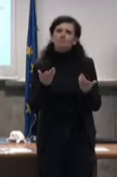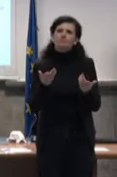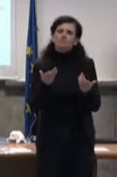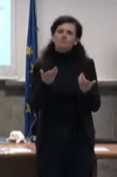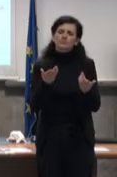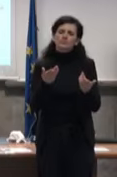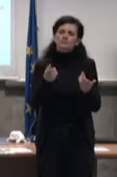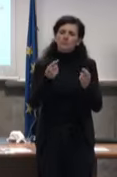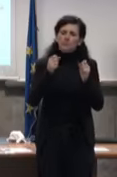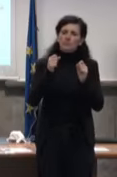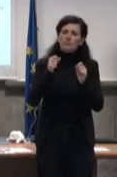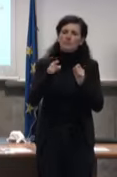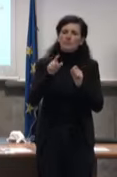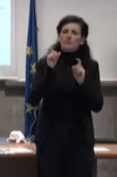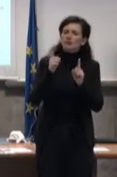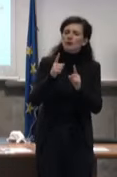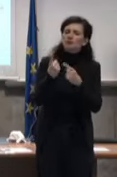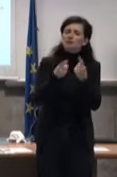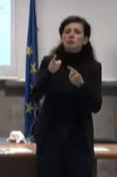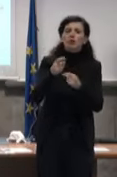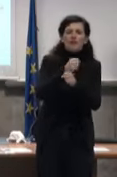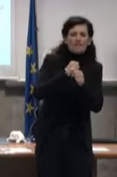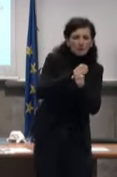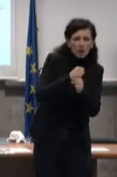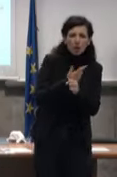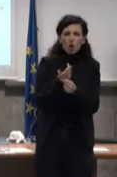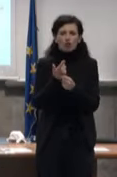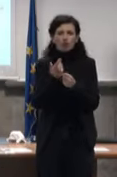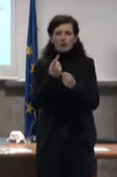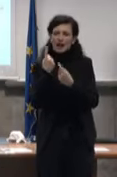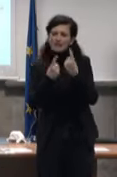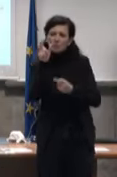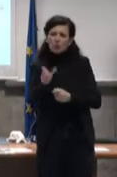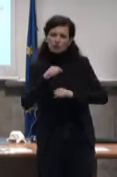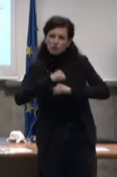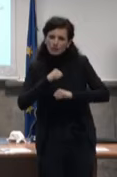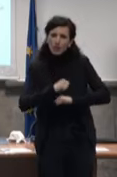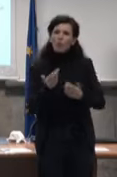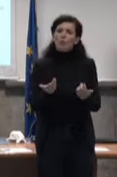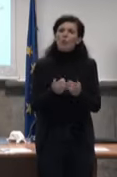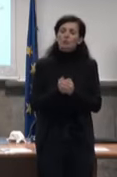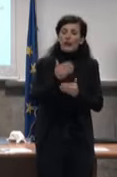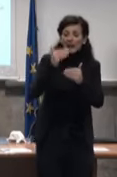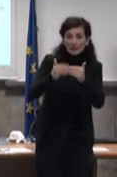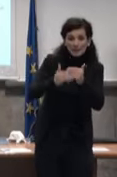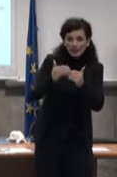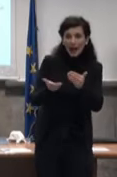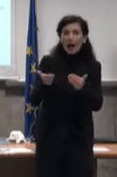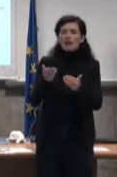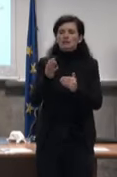sia essa posturale farmacologica eccetera siano contenuti limitati e regolarmente